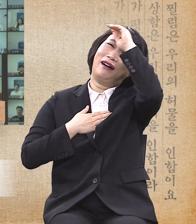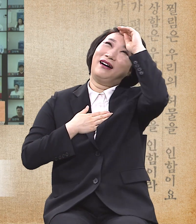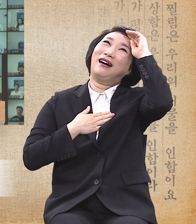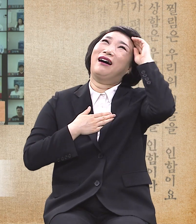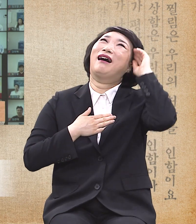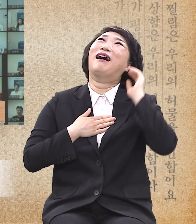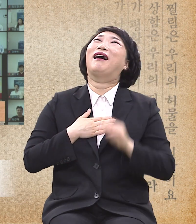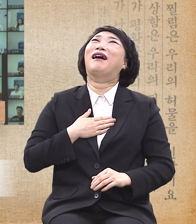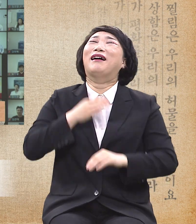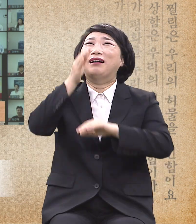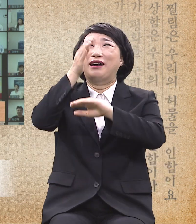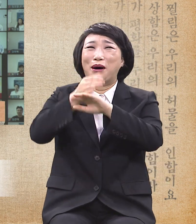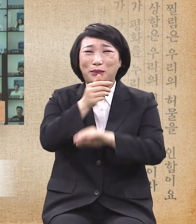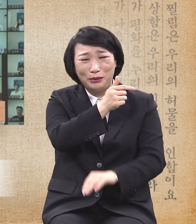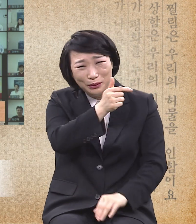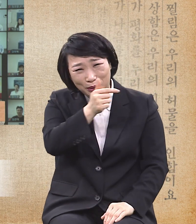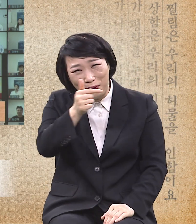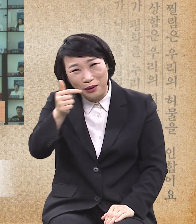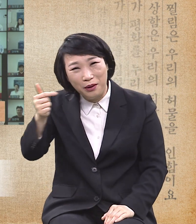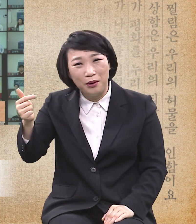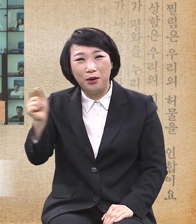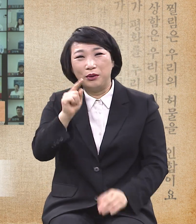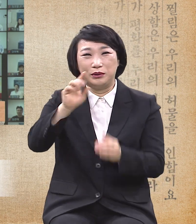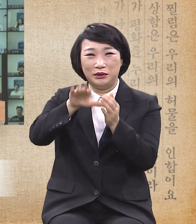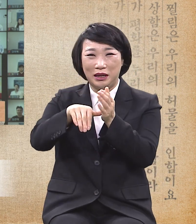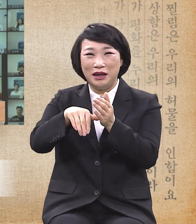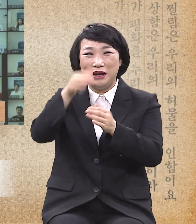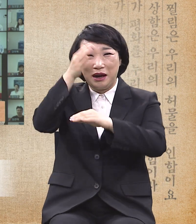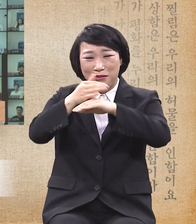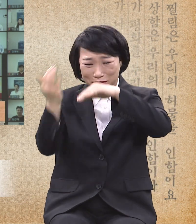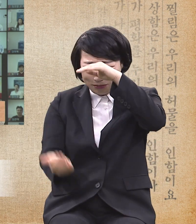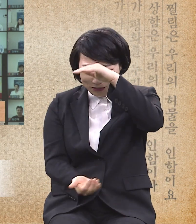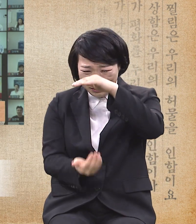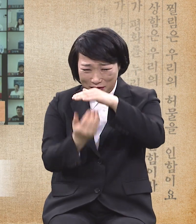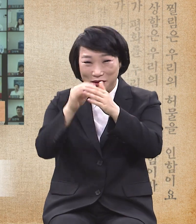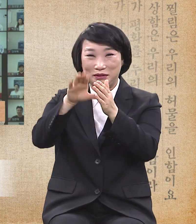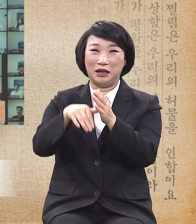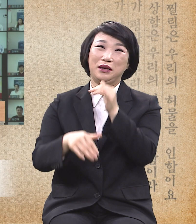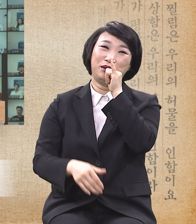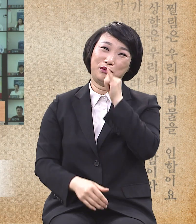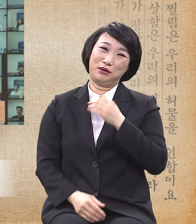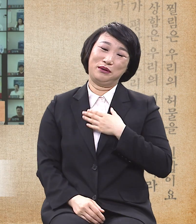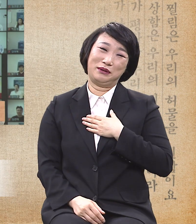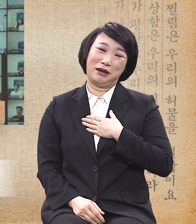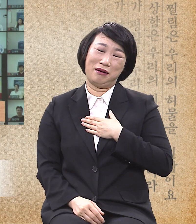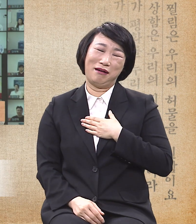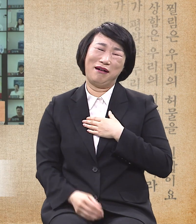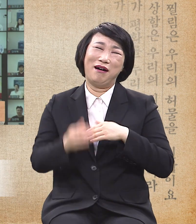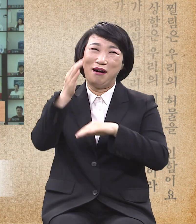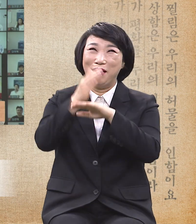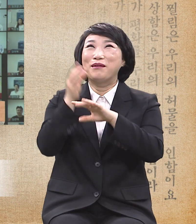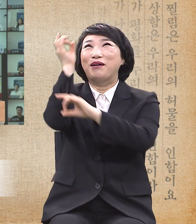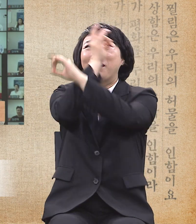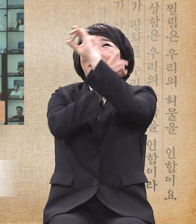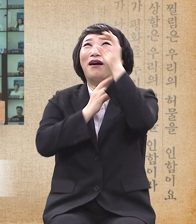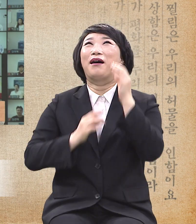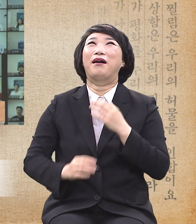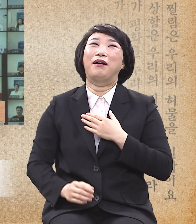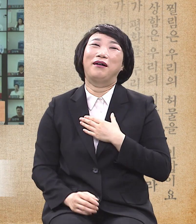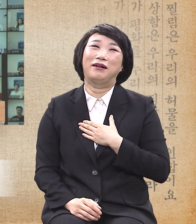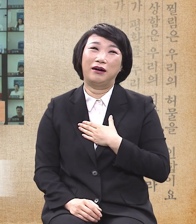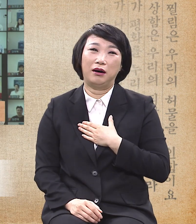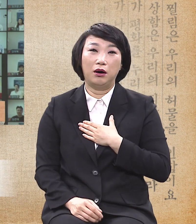너무 감사함이 어떤 때는 극치에 오를 때가 많습니다. 너무 감사하잖아.